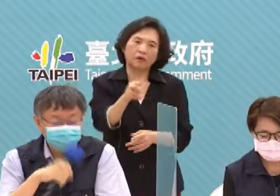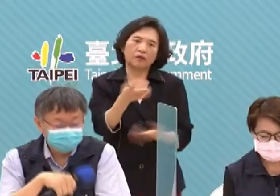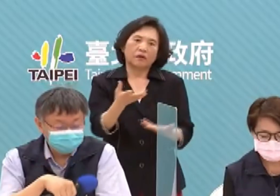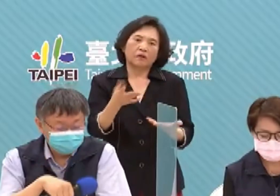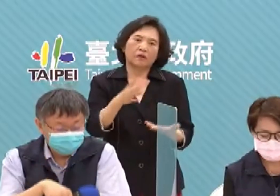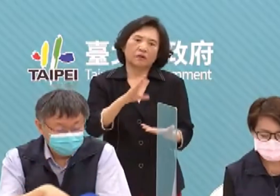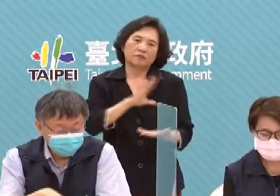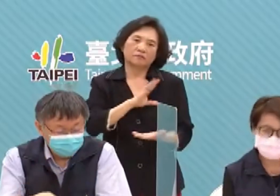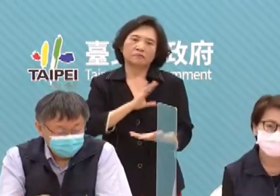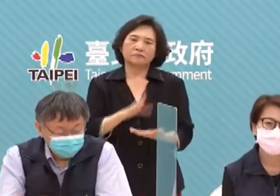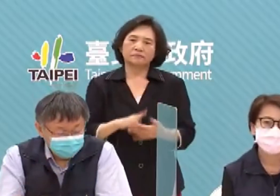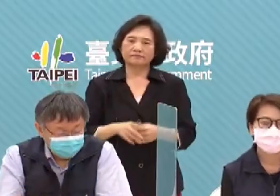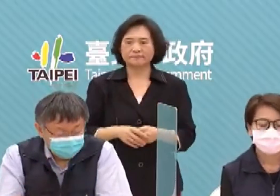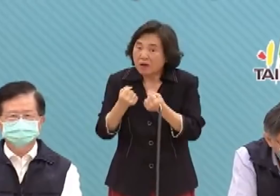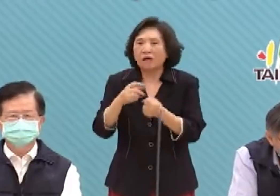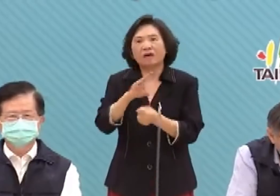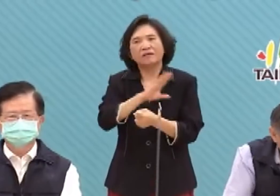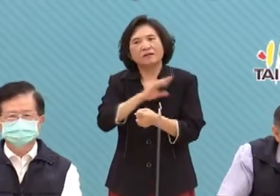题嘛。